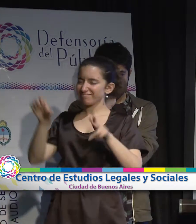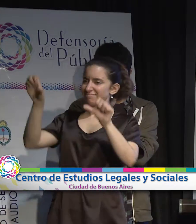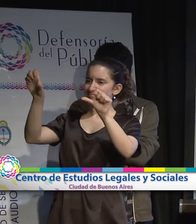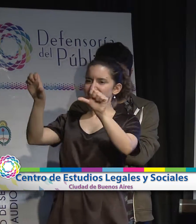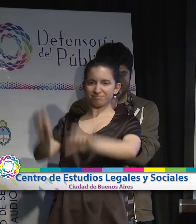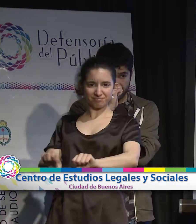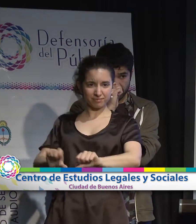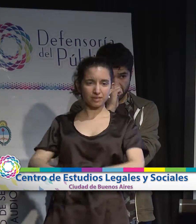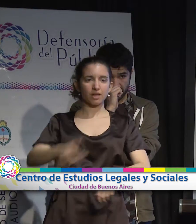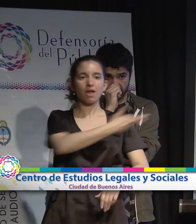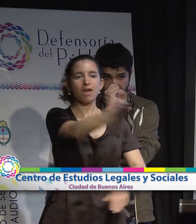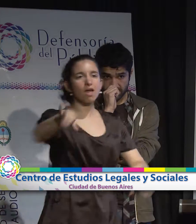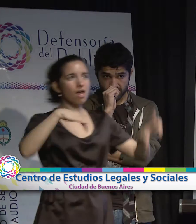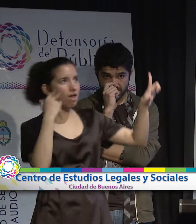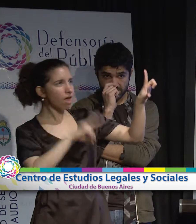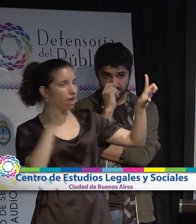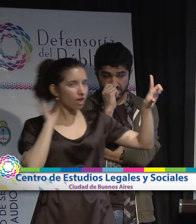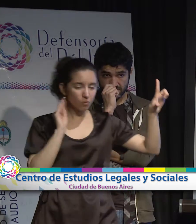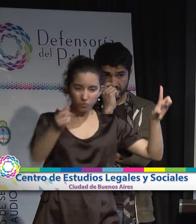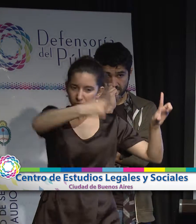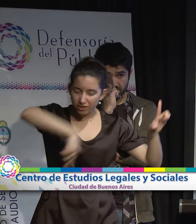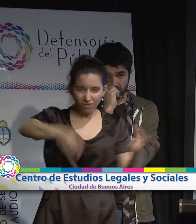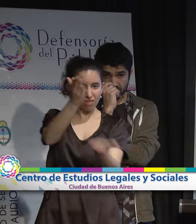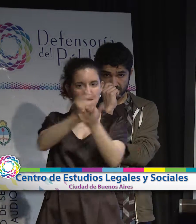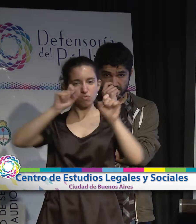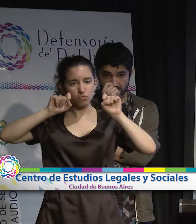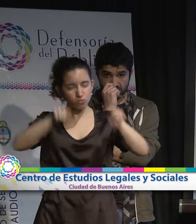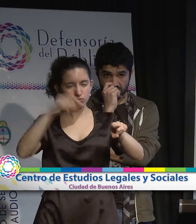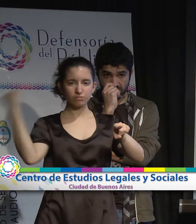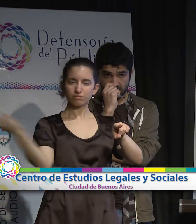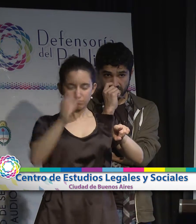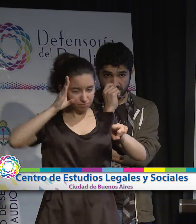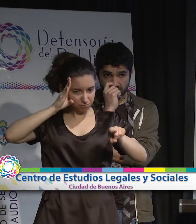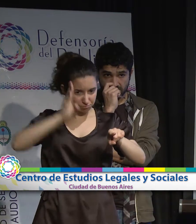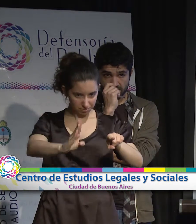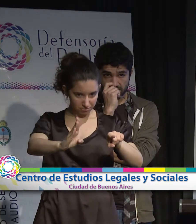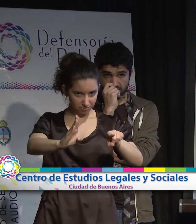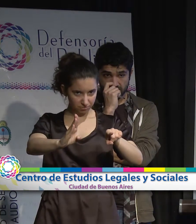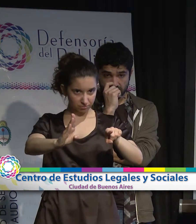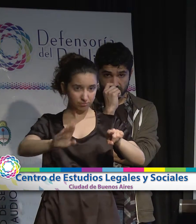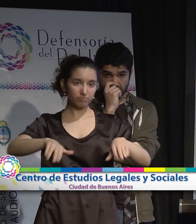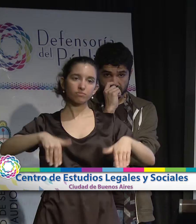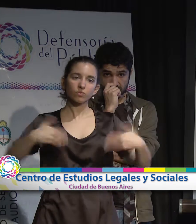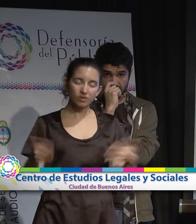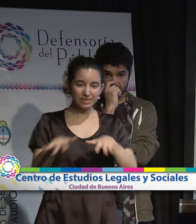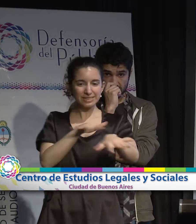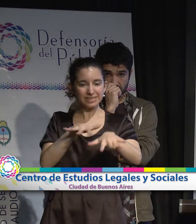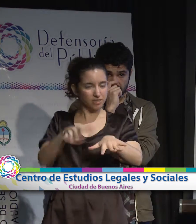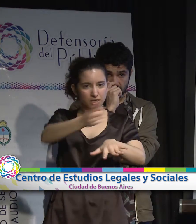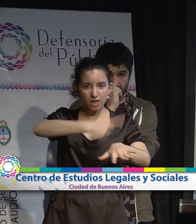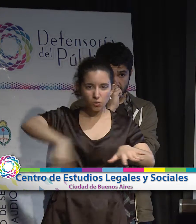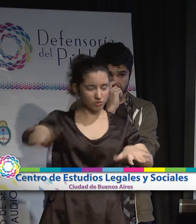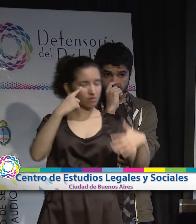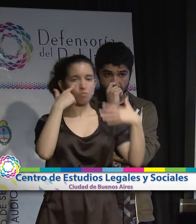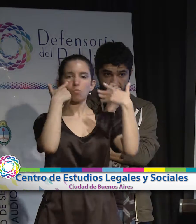tienen una incidencia fundamental. Creo que esto es un escenario que tiene que ser advertido en estos espacios